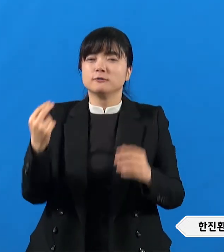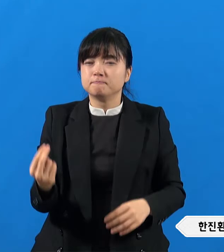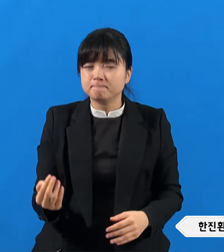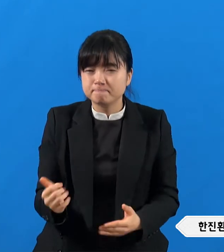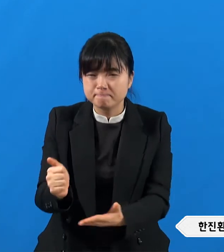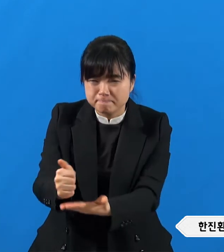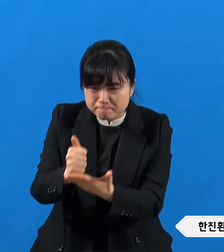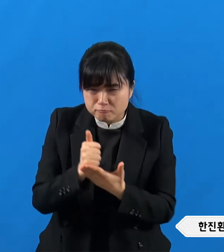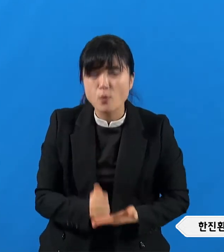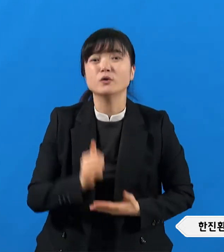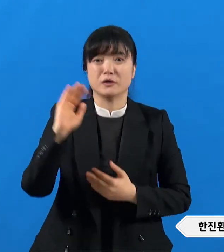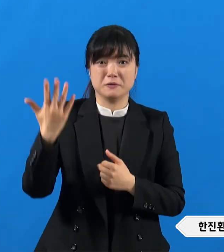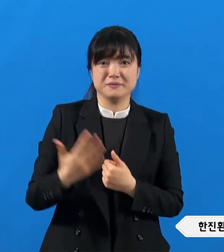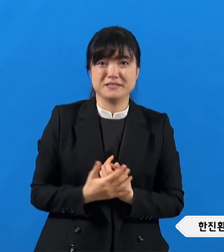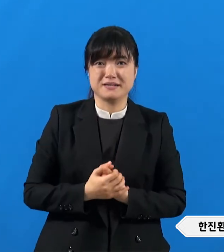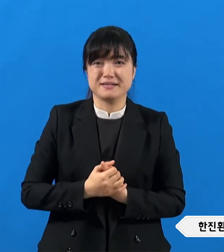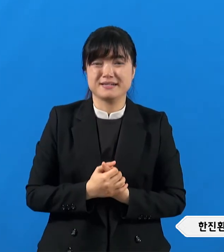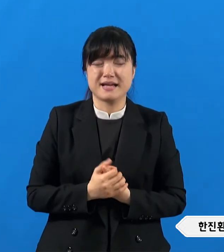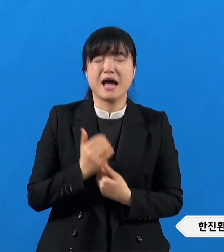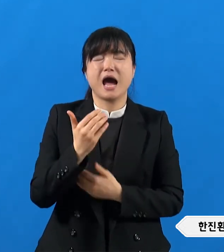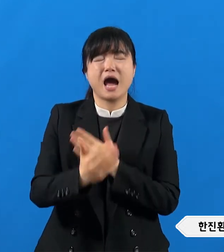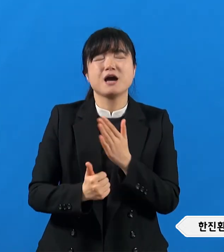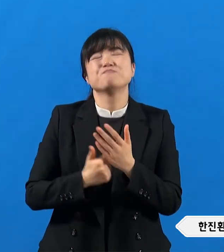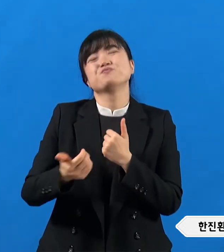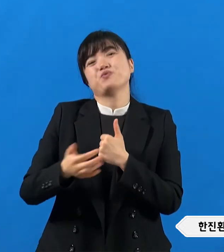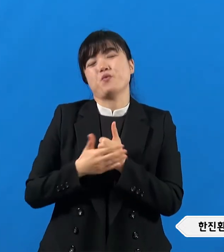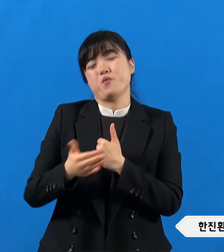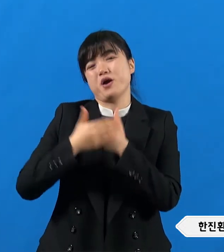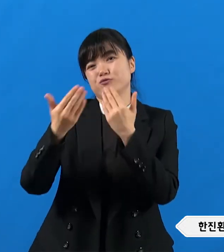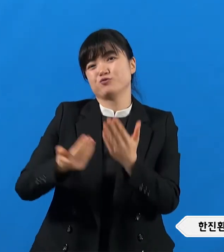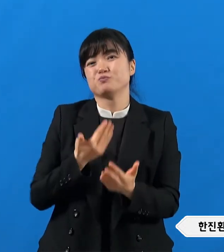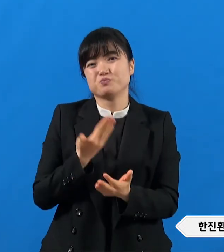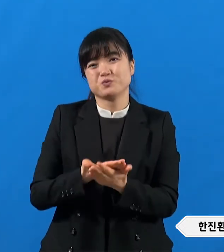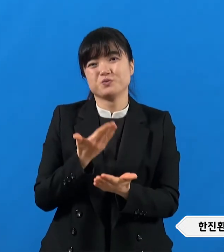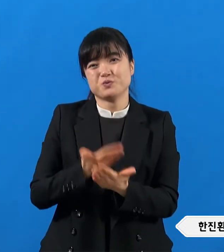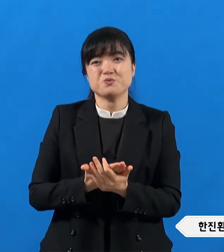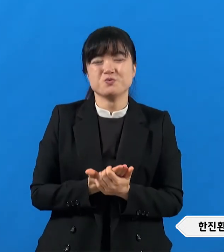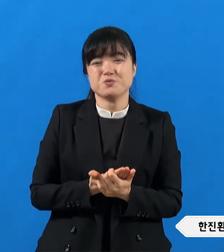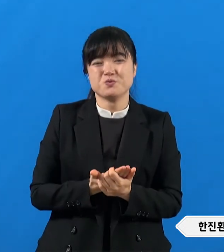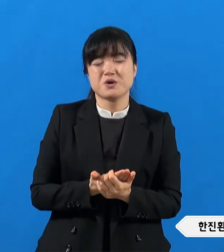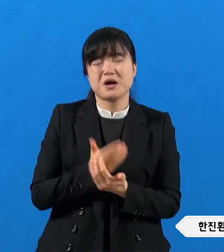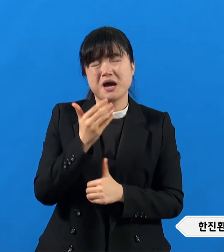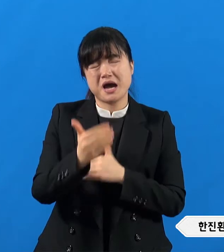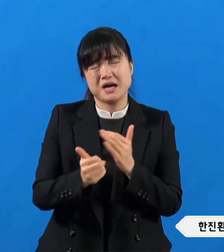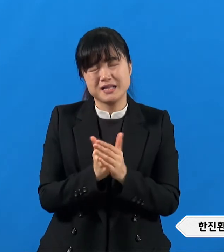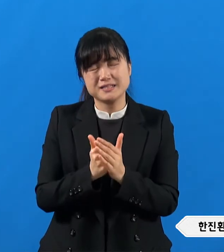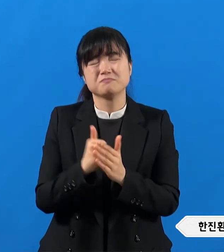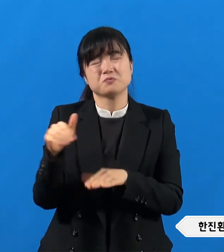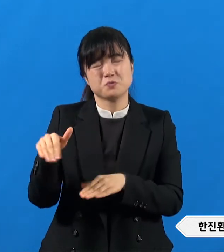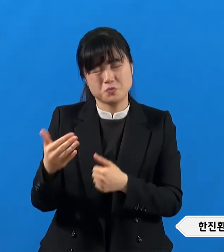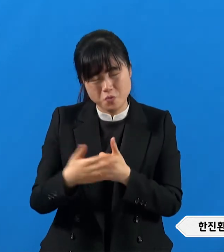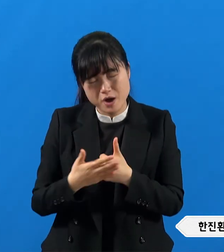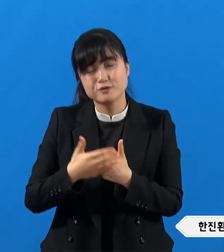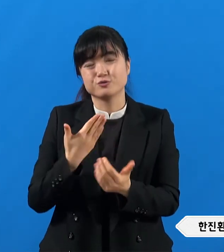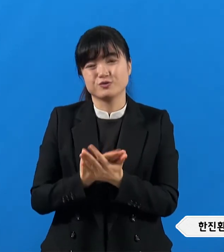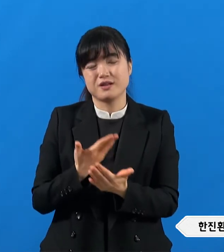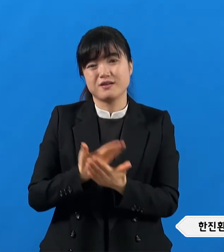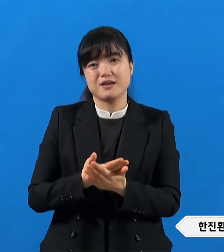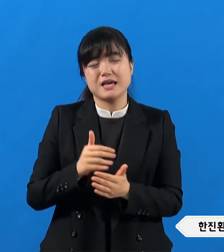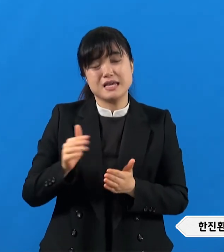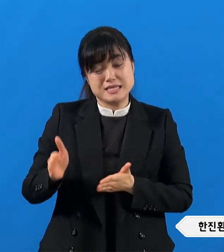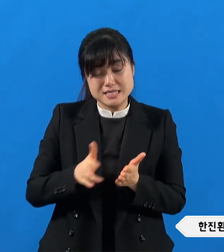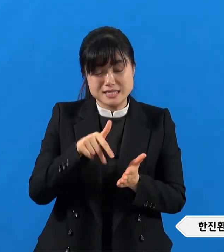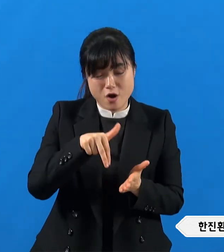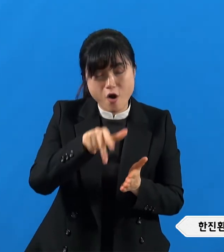것입니다. 하나님 도와주십시오. 차를 타고 가면서도 하나님 도와주세요. 길을